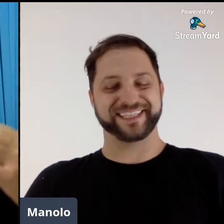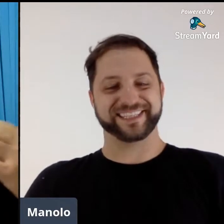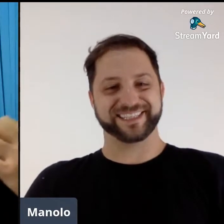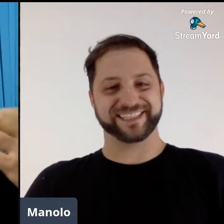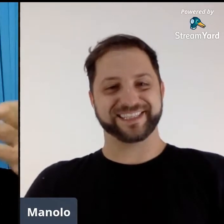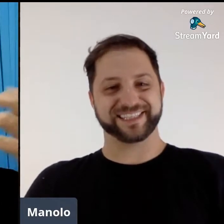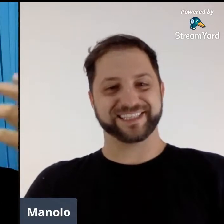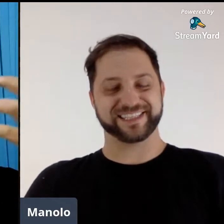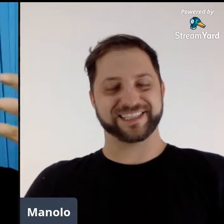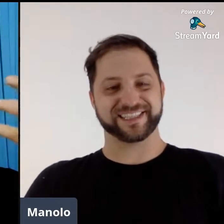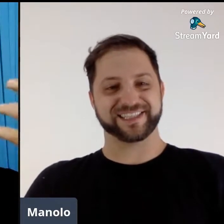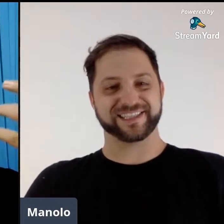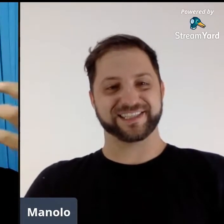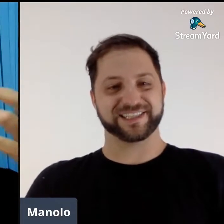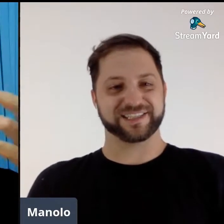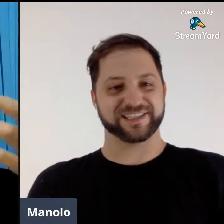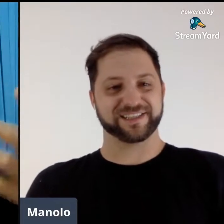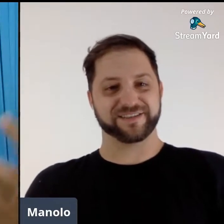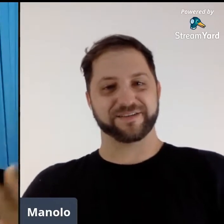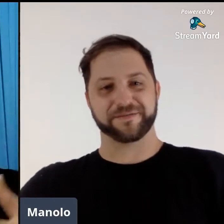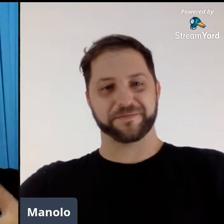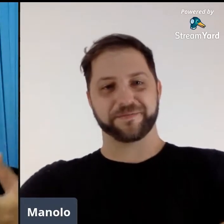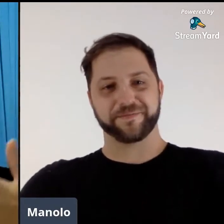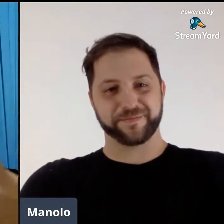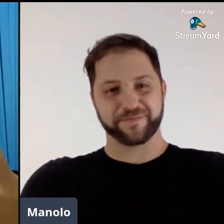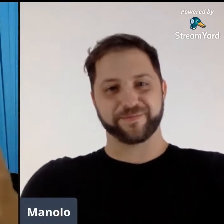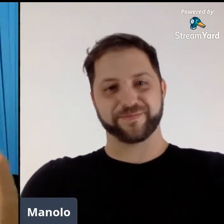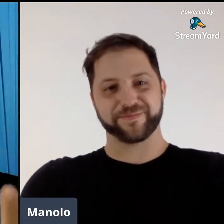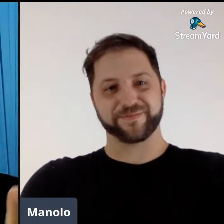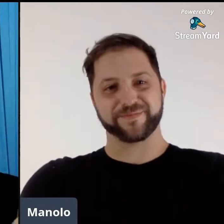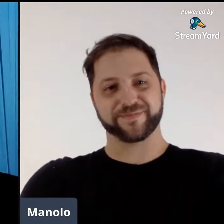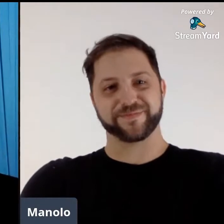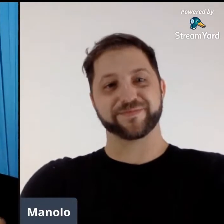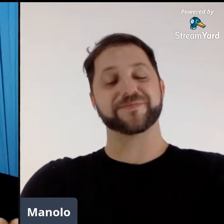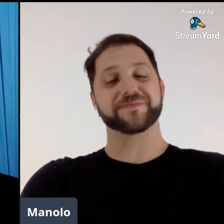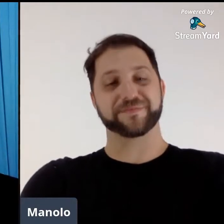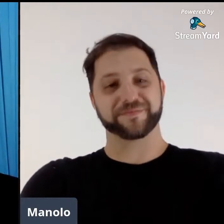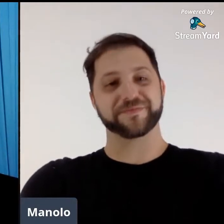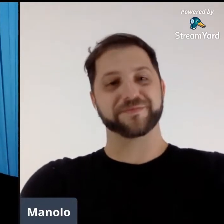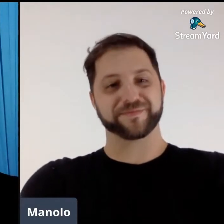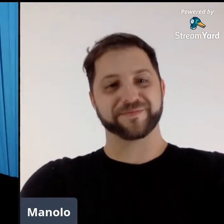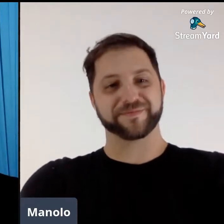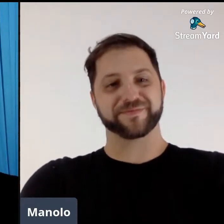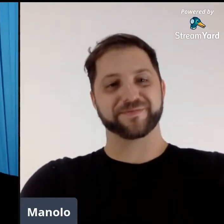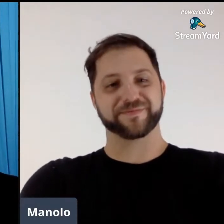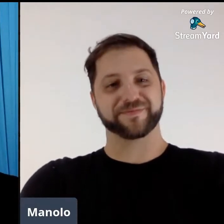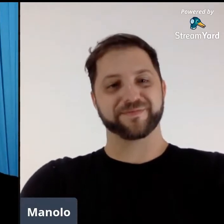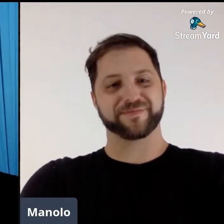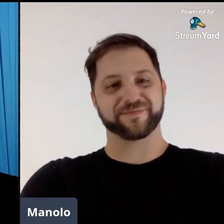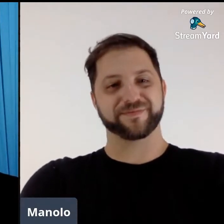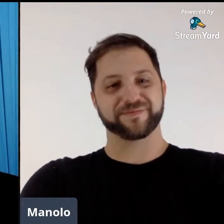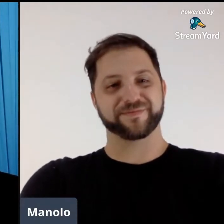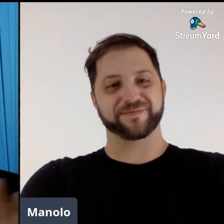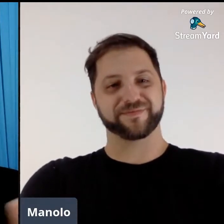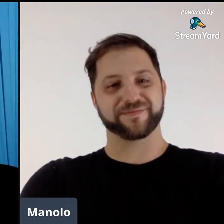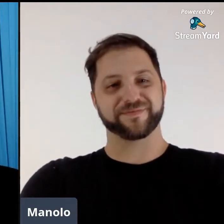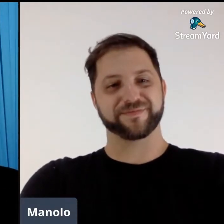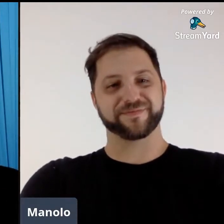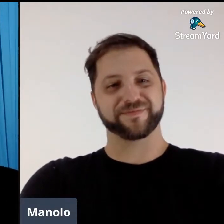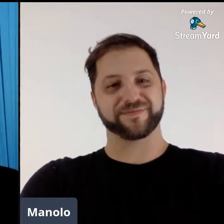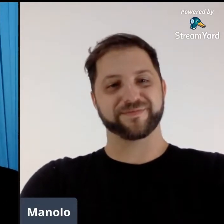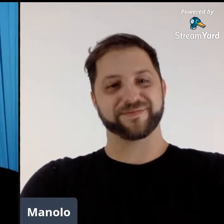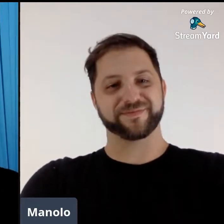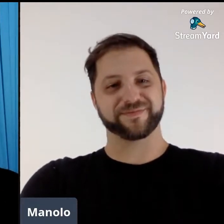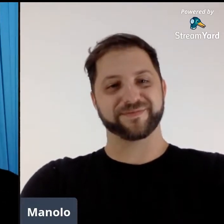Sempre. Mas até que eu ficasse seguro para fazer meus vídeos em Libras, como eu comecei agora, eu já comecei errando, mas tudo bem.